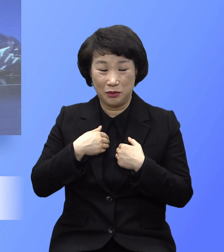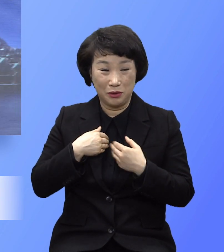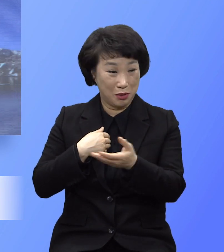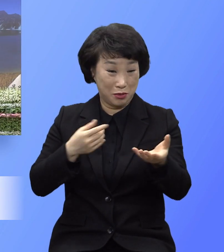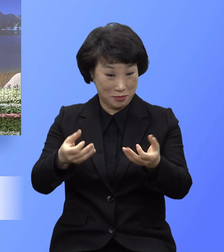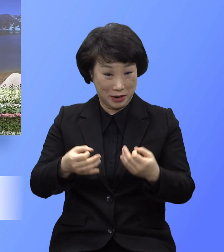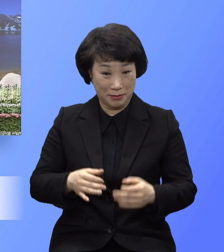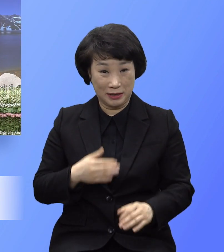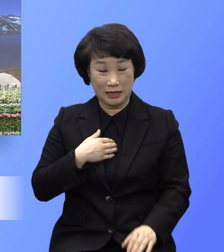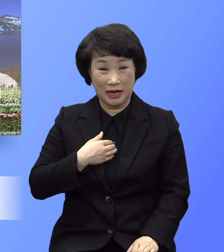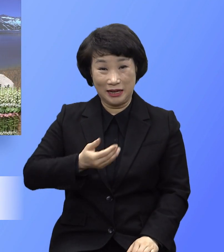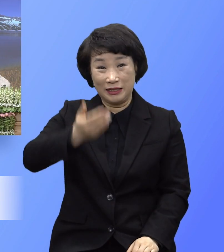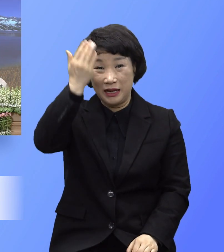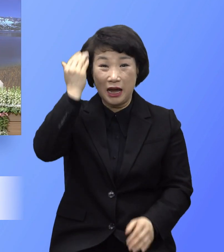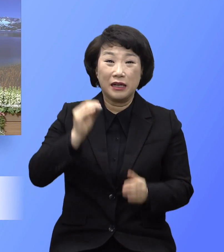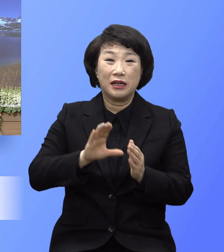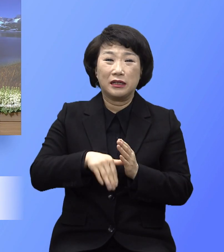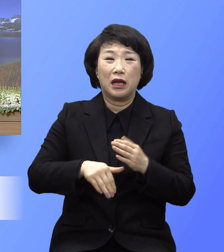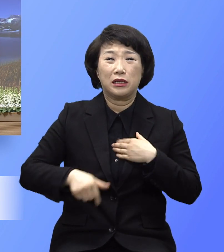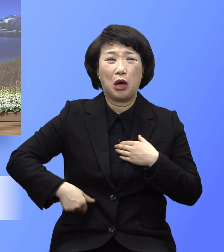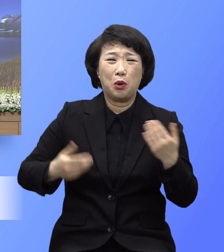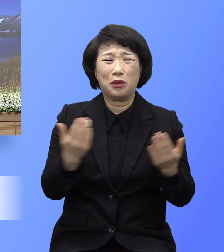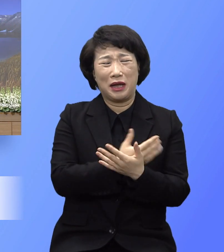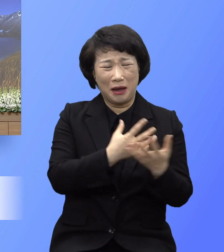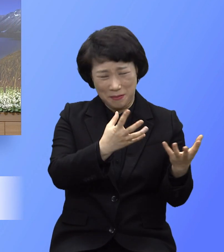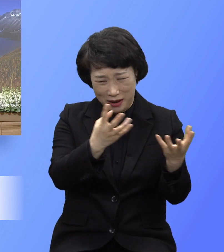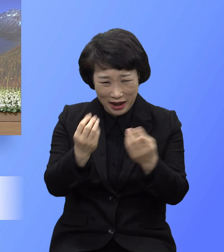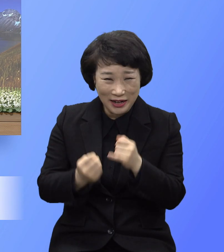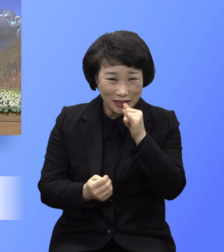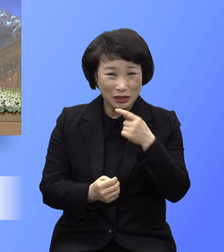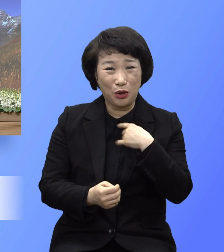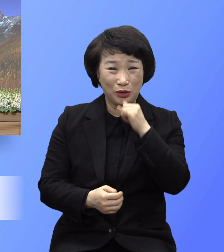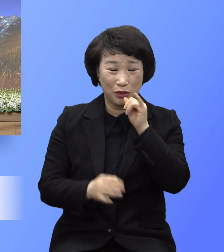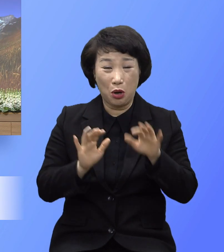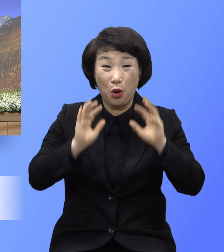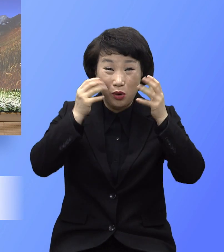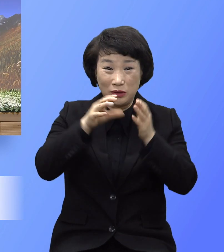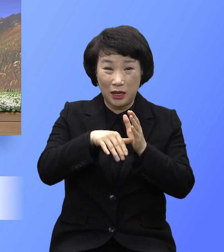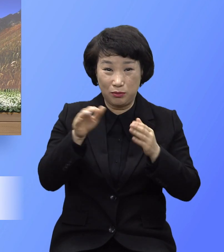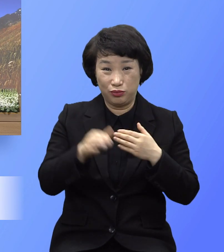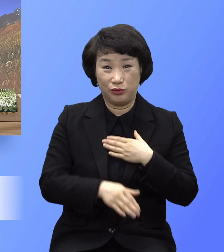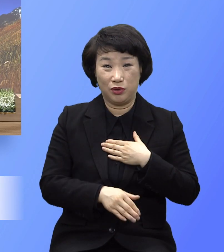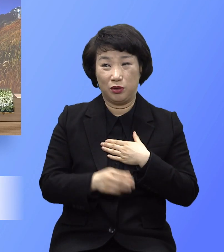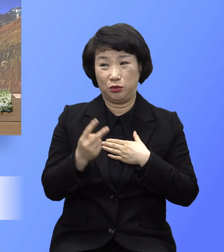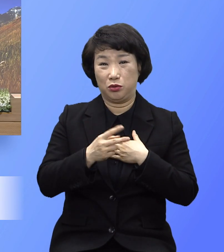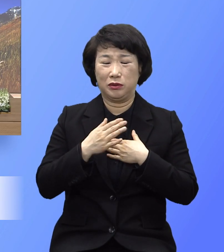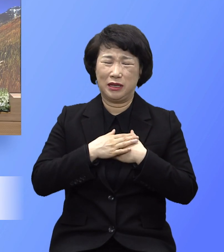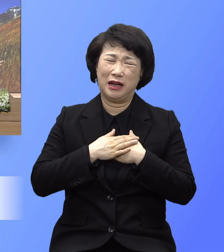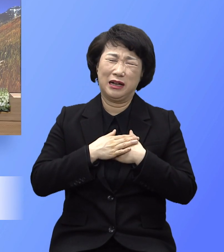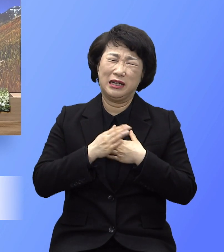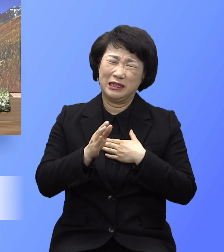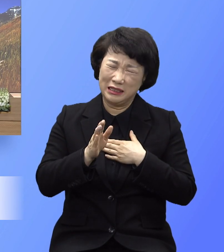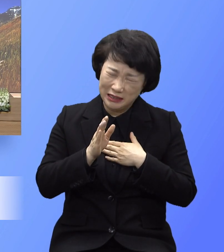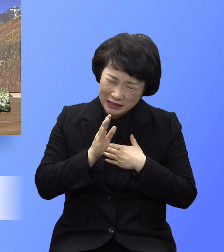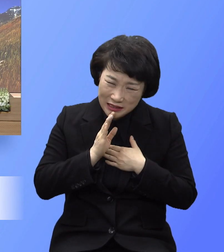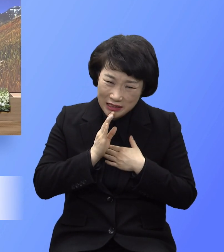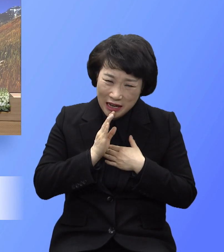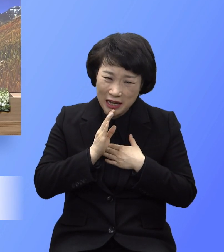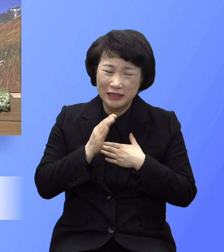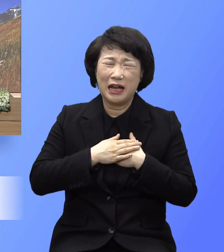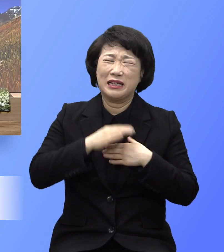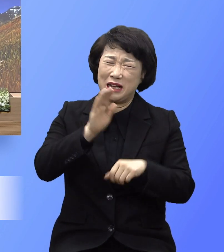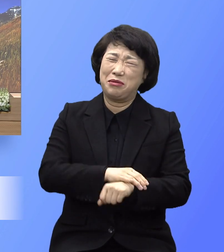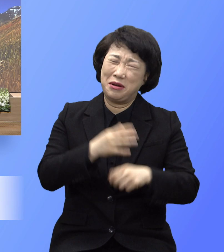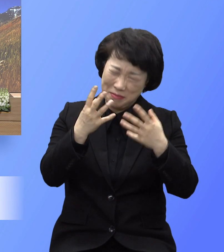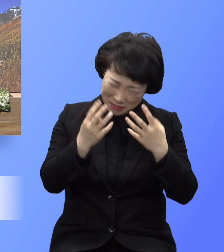여러분, 과거에 회개 많이 했어요. 그래서부터요. 그리고 정말로